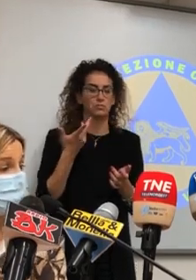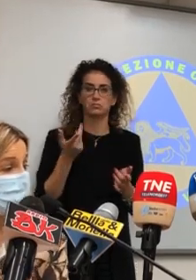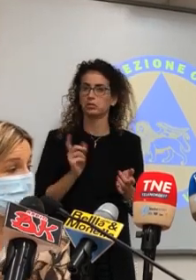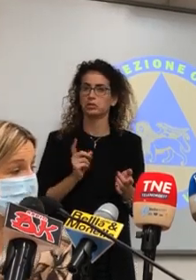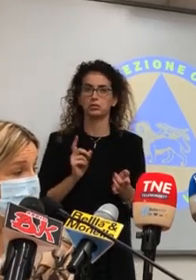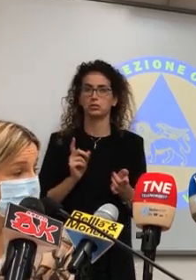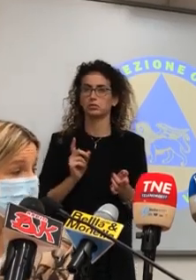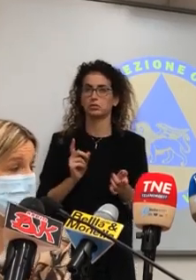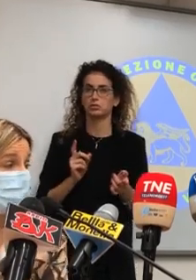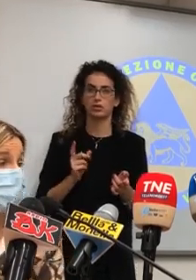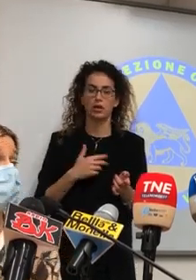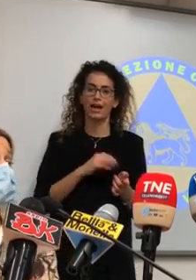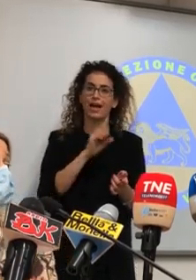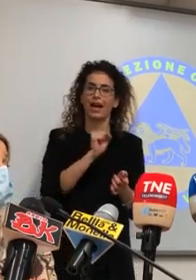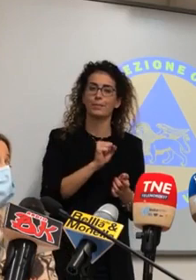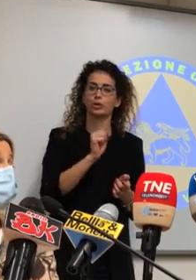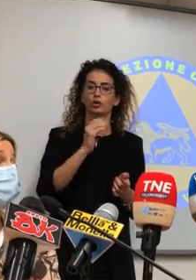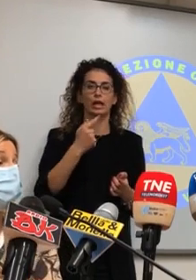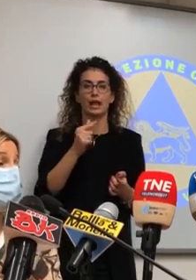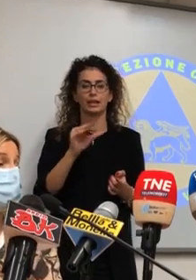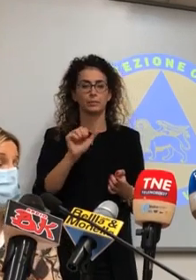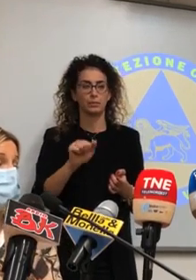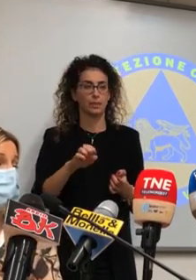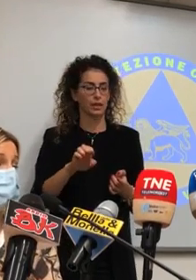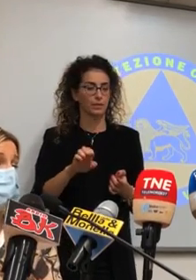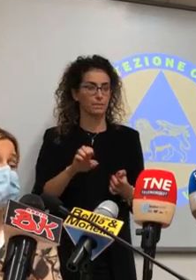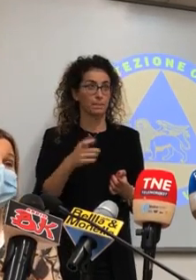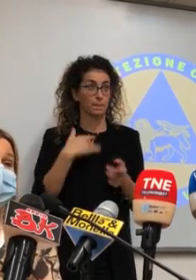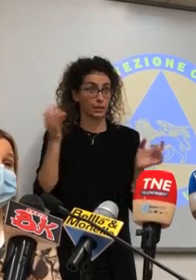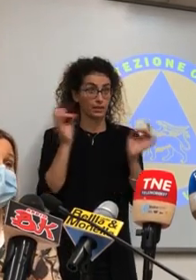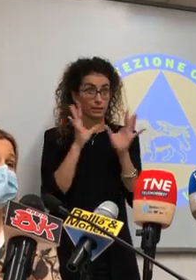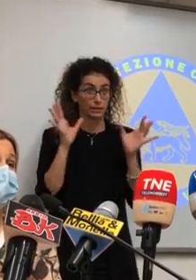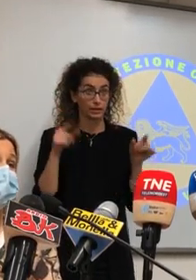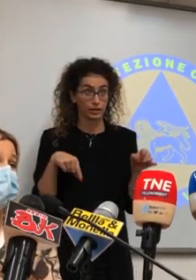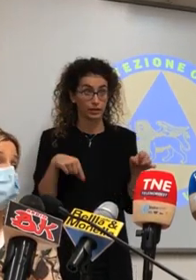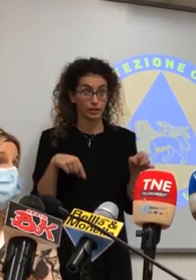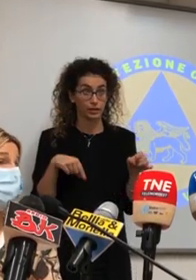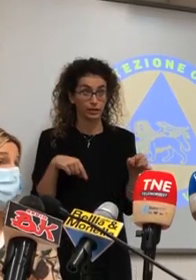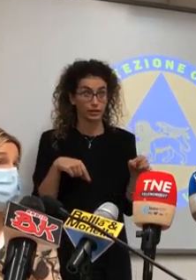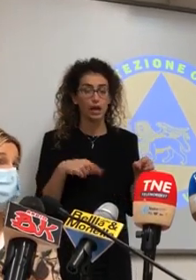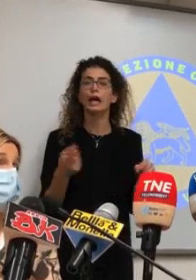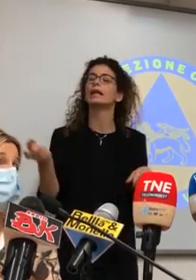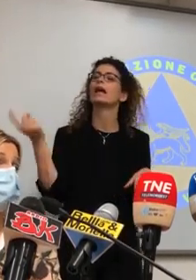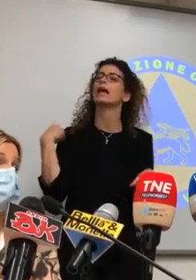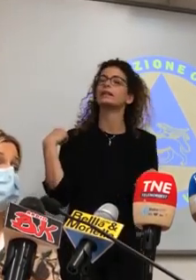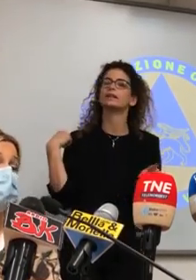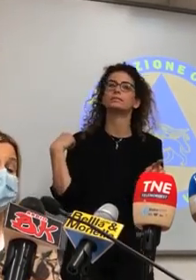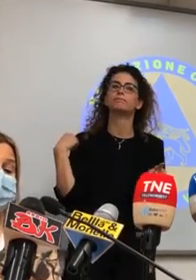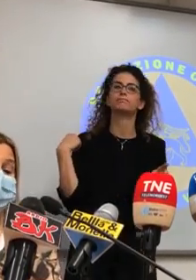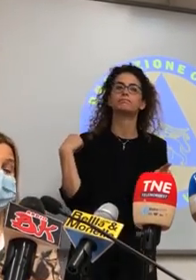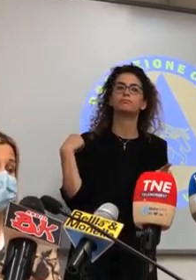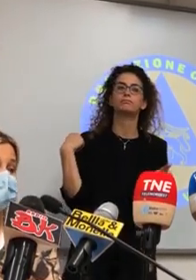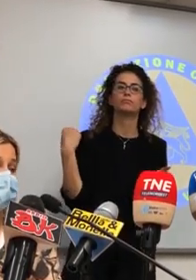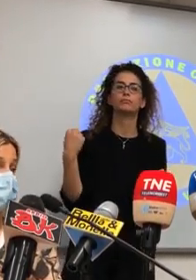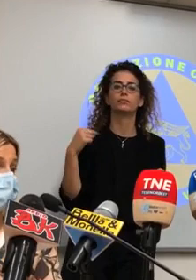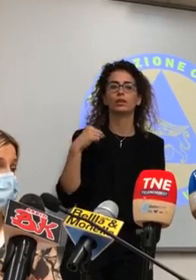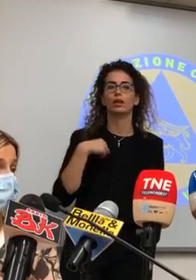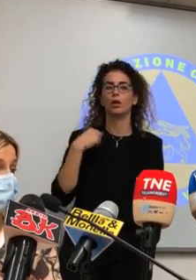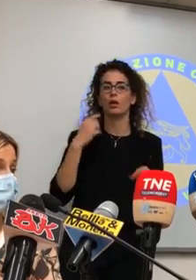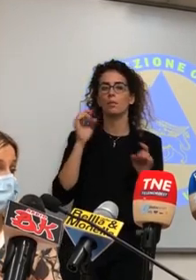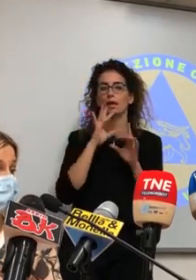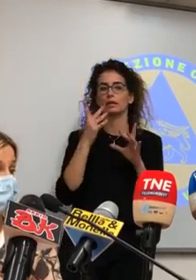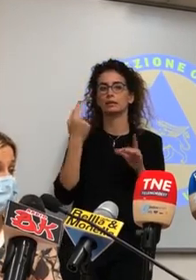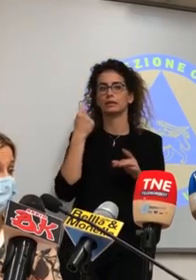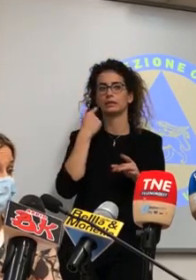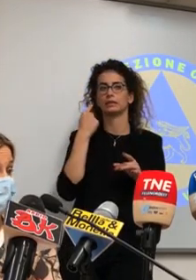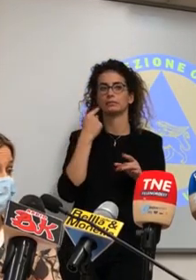questa cosa di Abano Terme, però... È di stamattina? È di stamattina. Di ieri. Io l'ho sentita stamattina, però